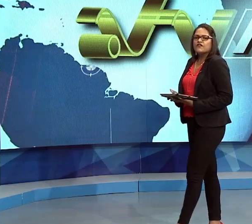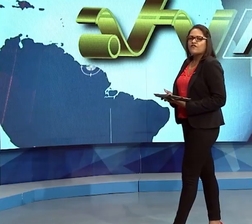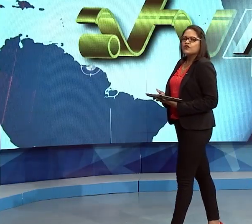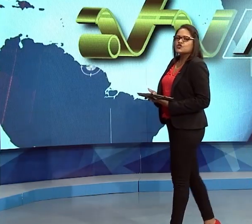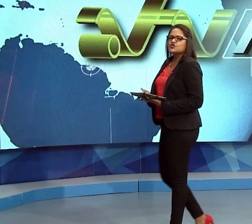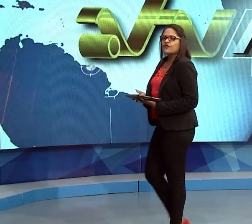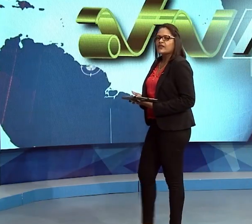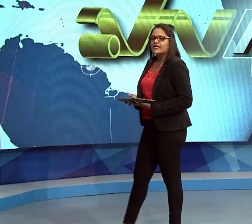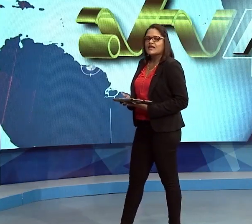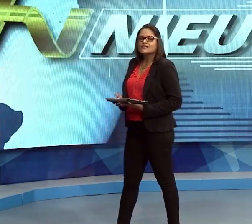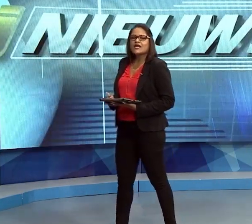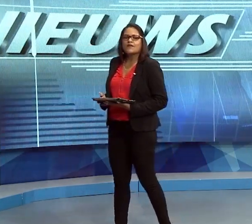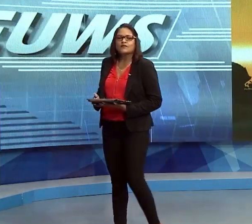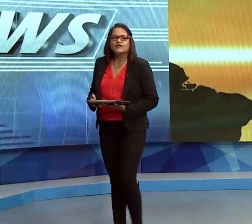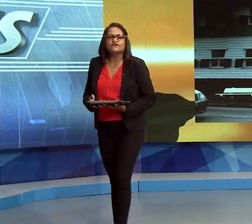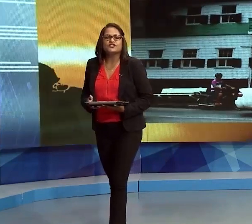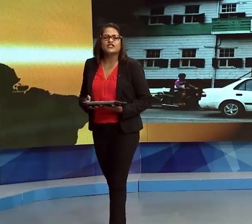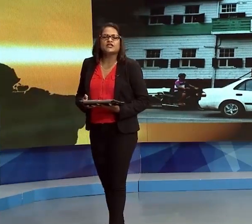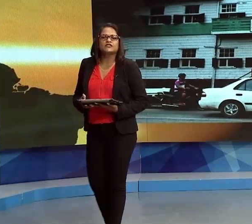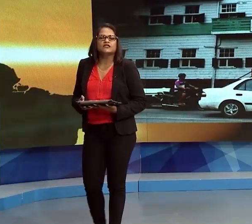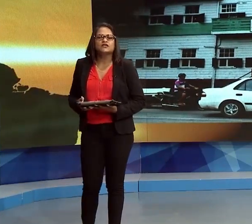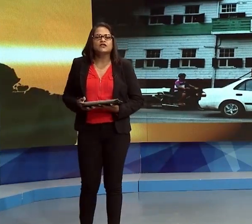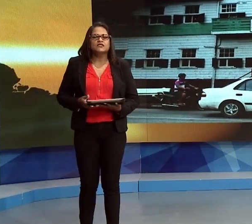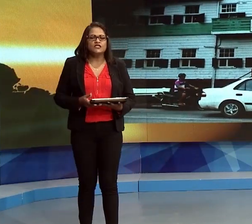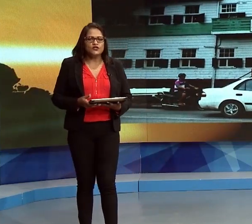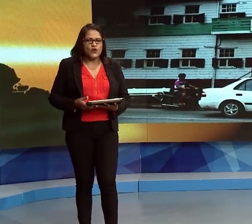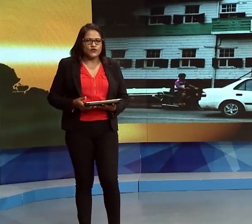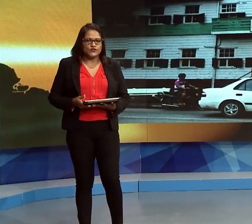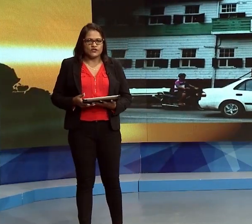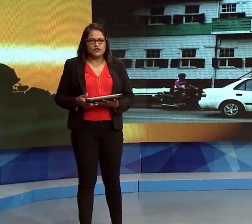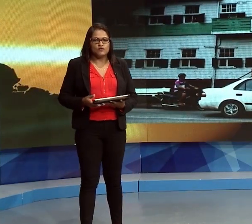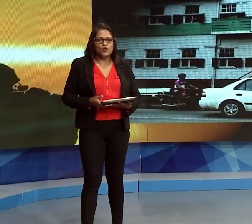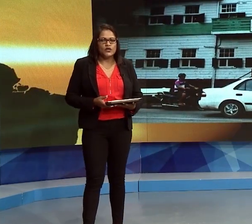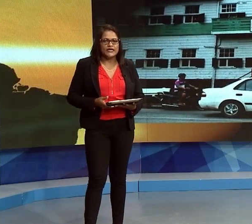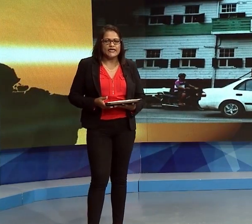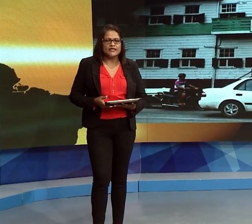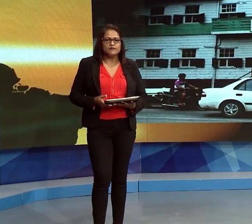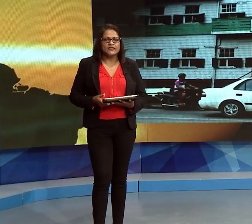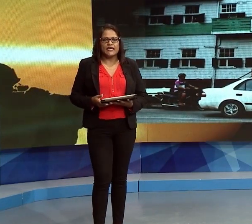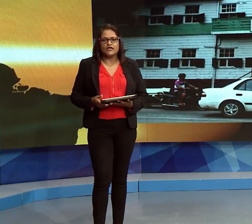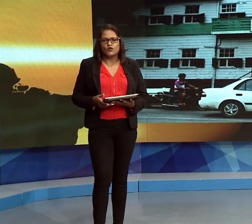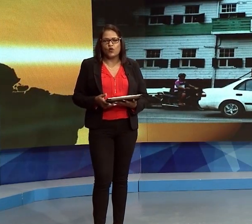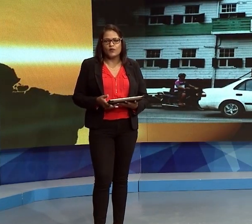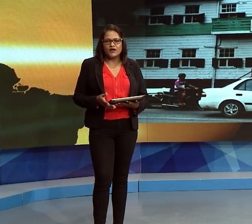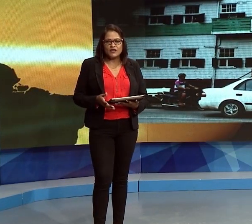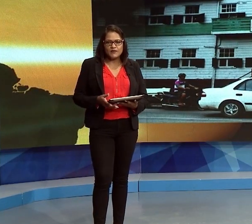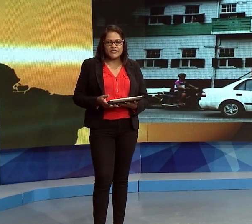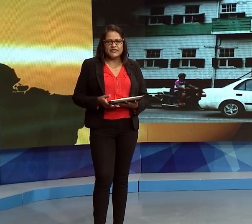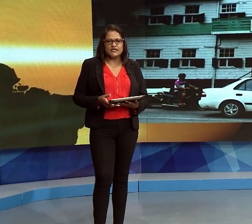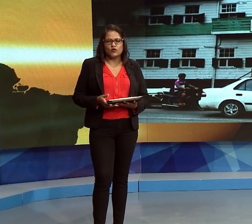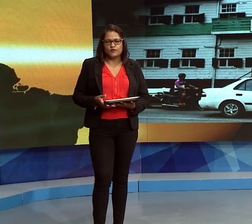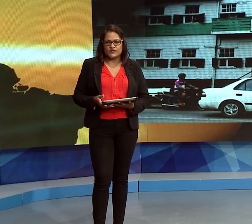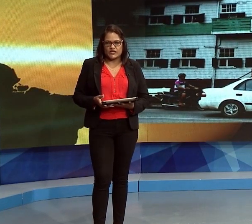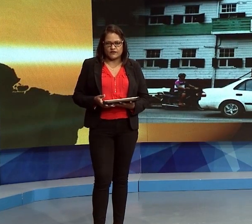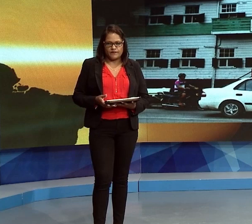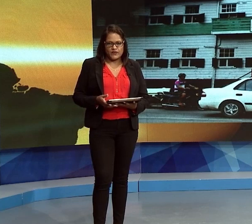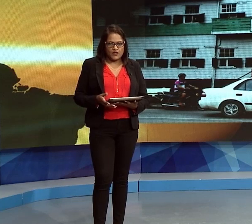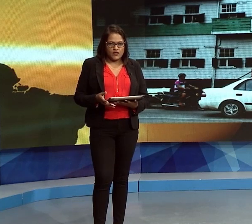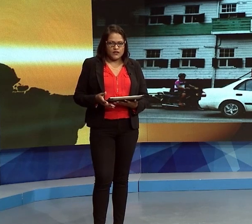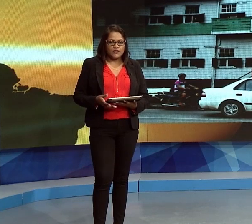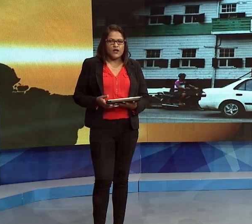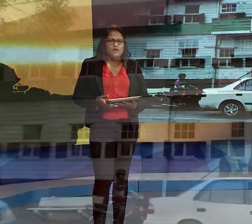Het ministerie van Volksgezondheid gaat samen met de verschillende ziekenhuizen de mogelijkheden bekijken om griepklinieken op te